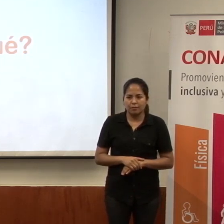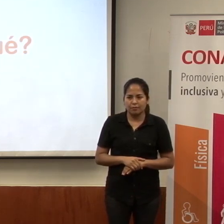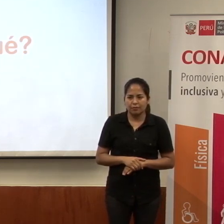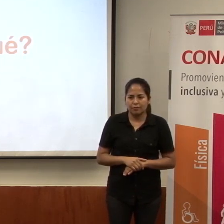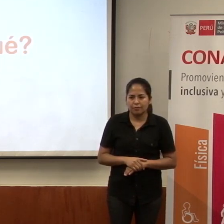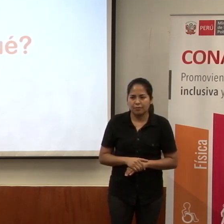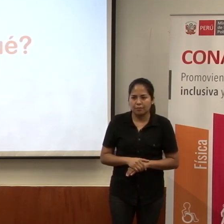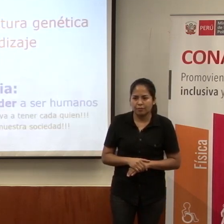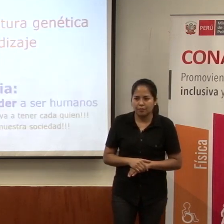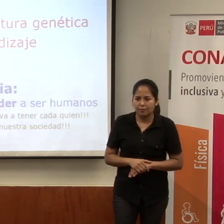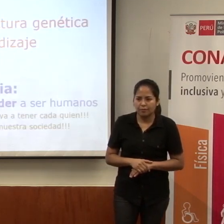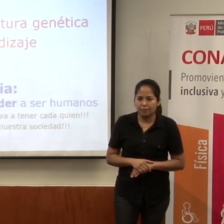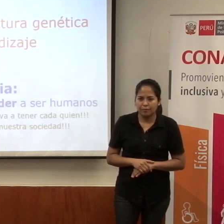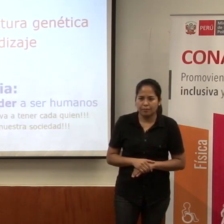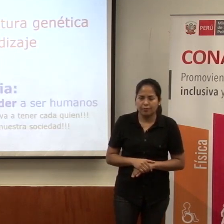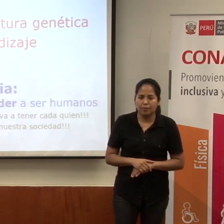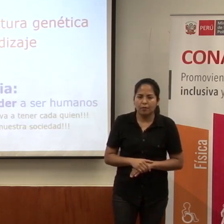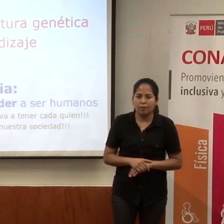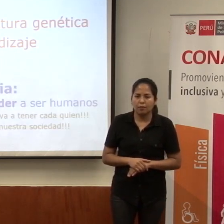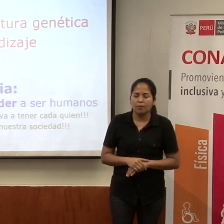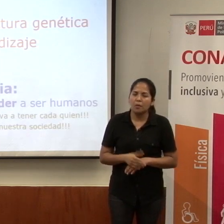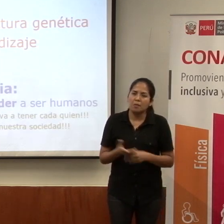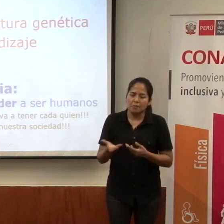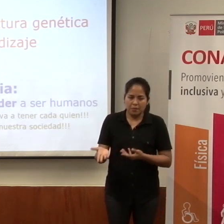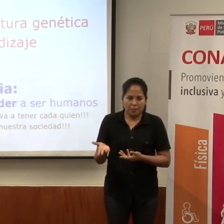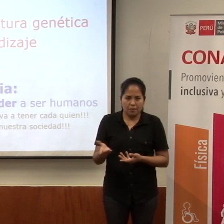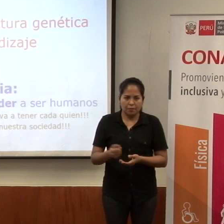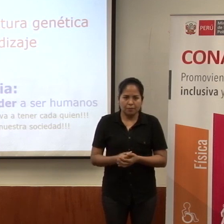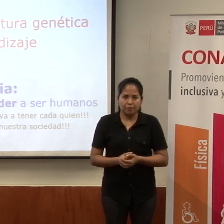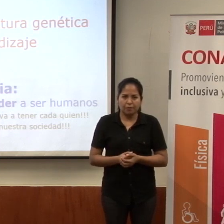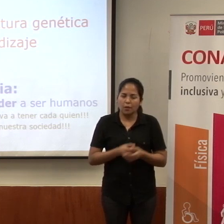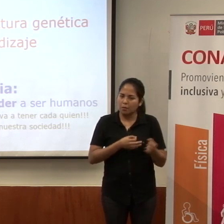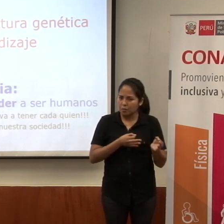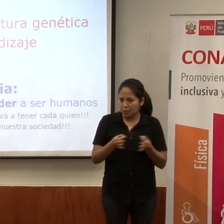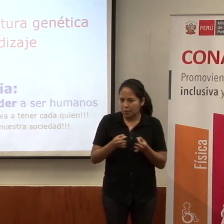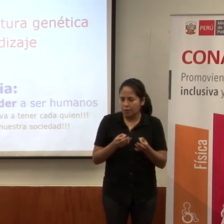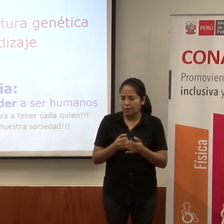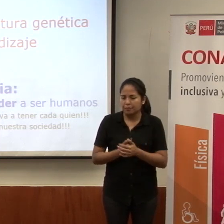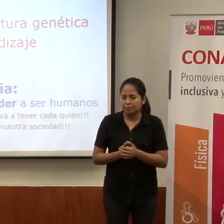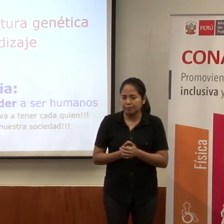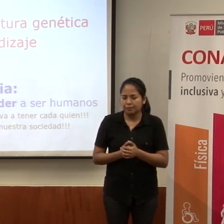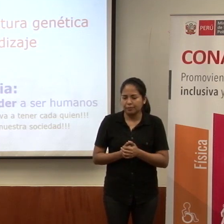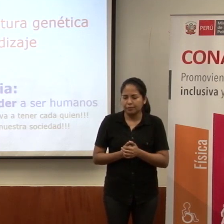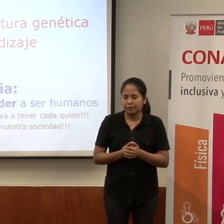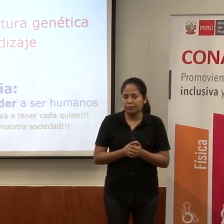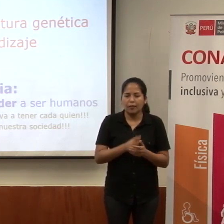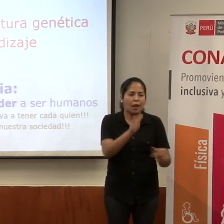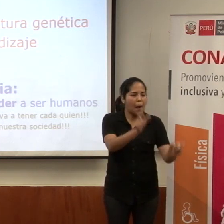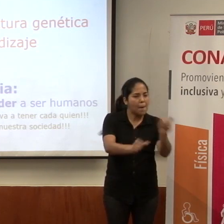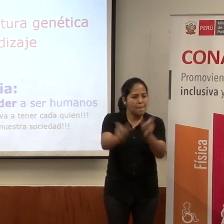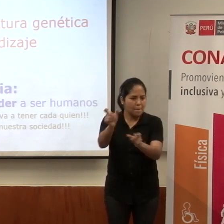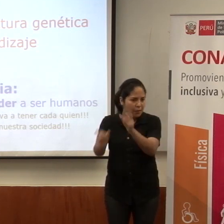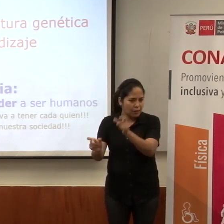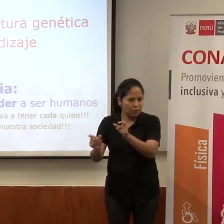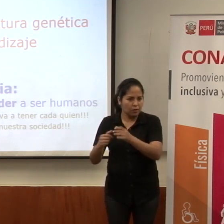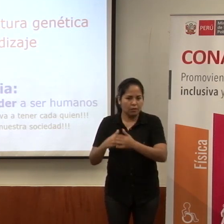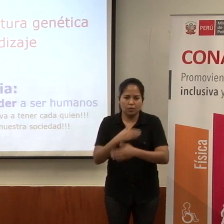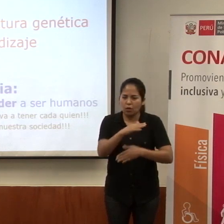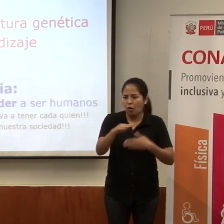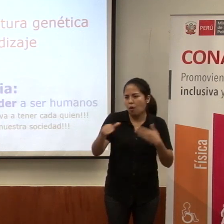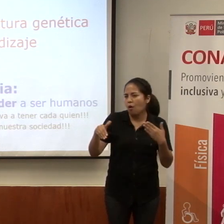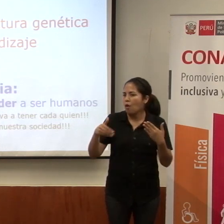esto sucede por lo siguiente, ¿no? Los seres humanos, y en general en la